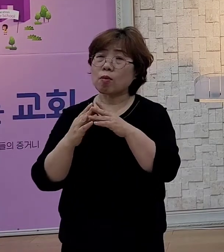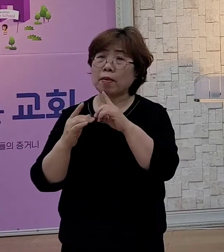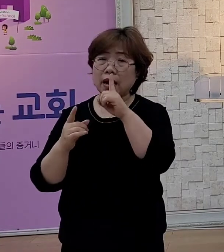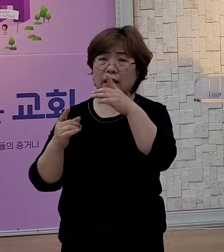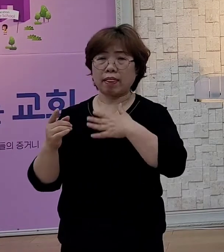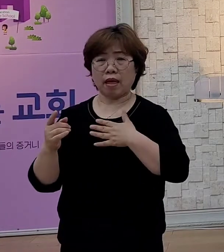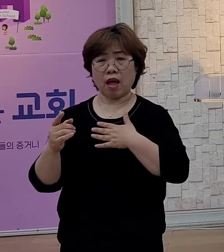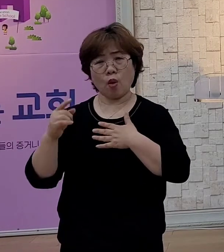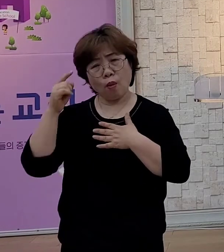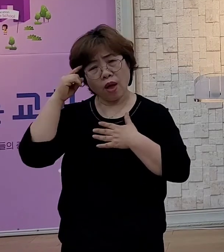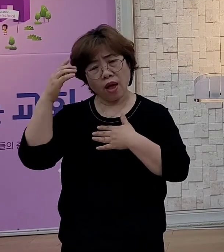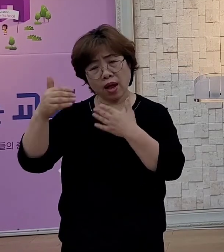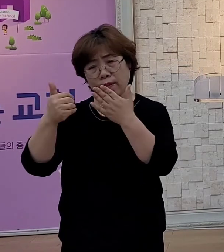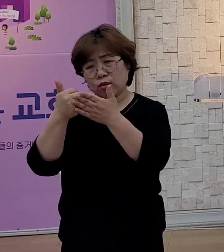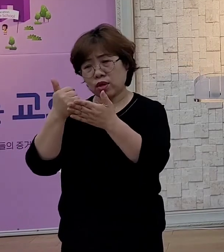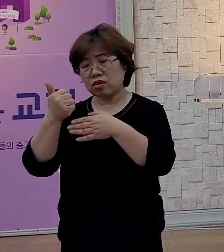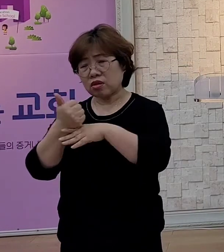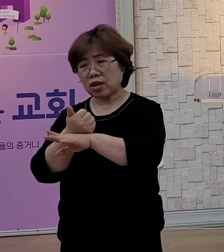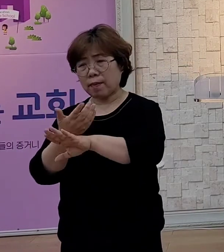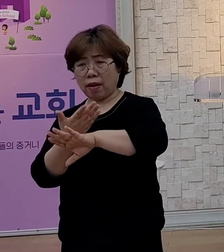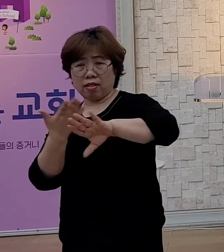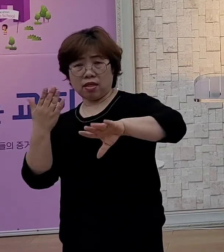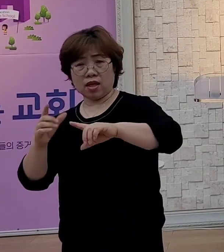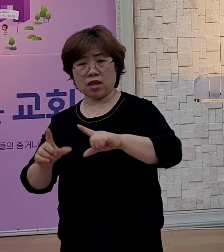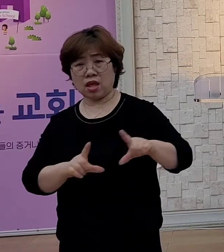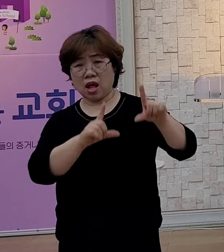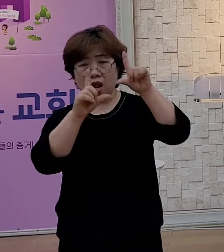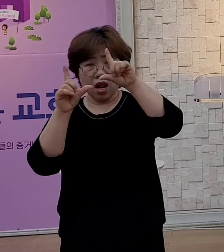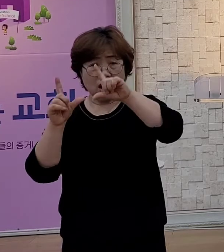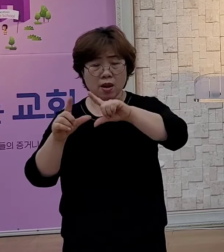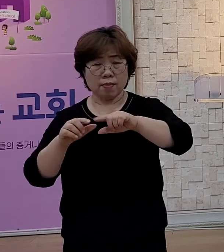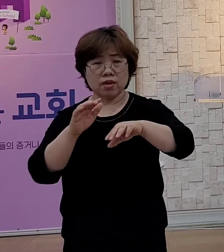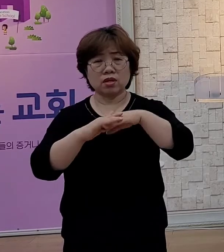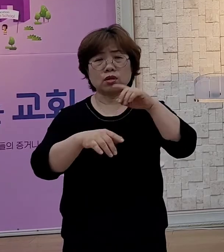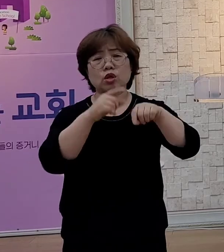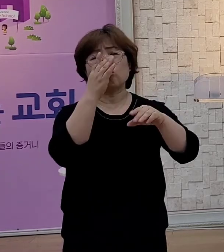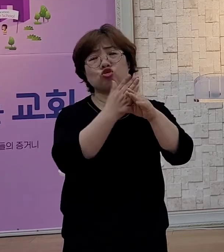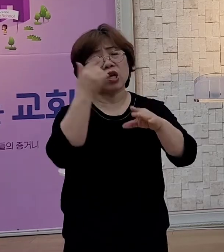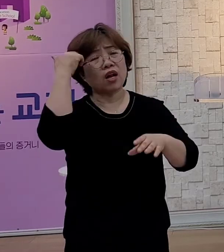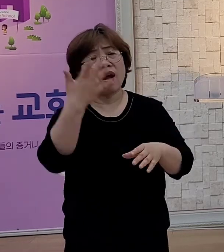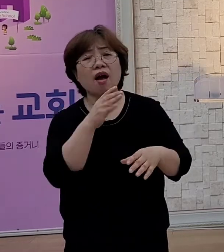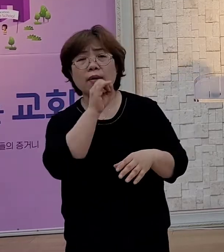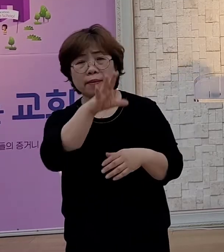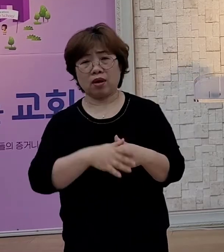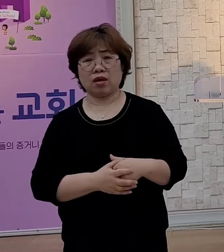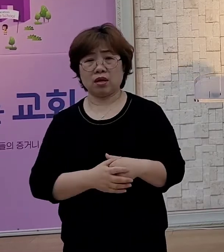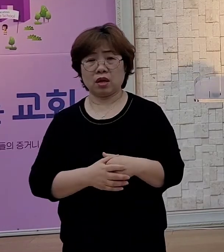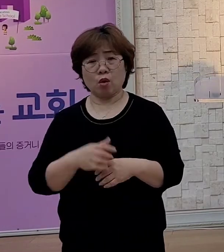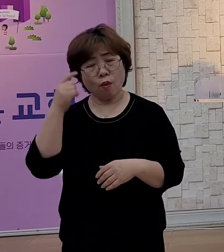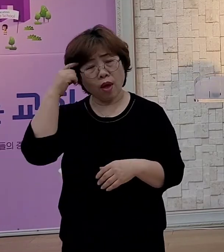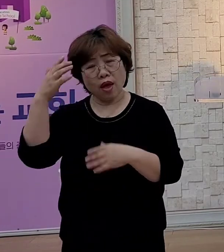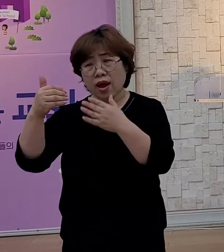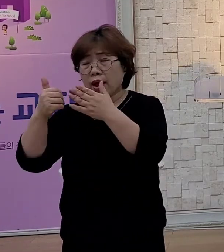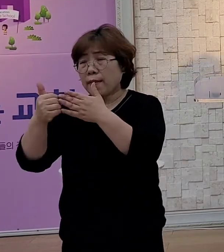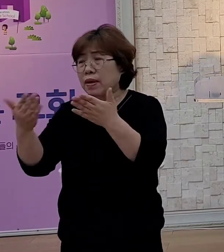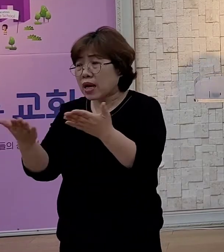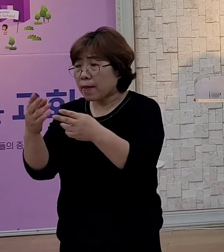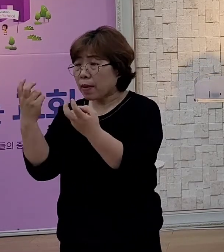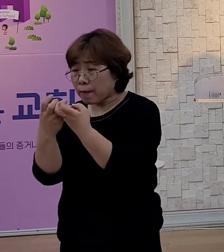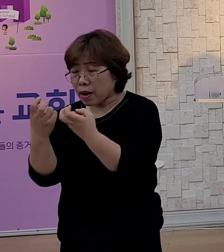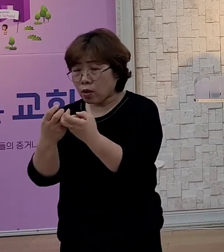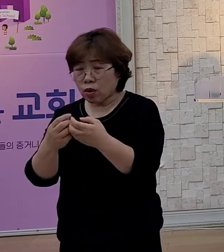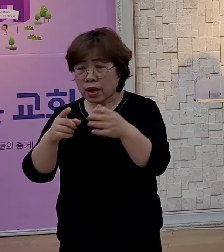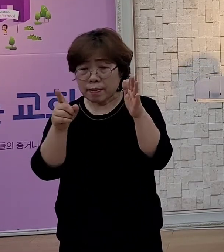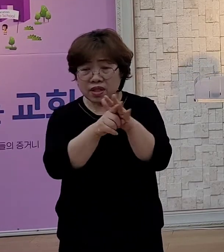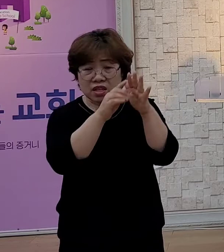정반대의 삶을 살고 있느냐라고 묻습니다. 왜 하나님이 일하시는 그 방식과 믿는다고 하는